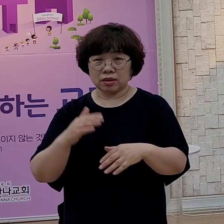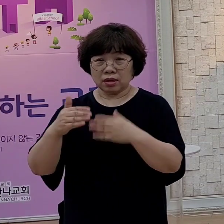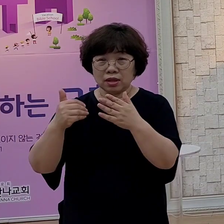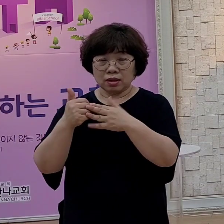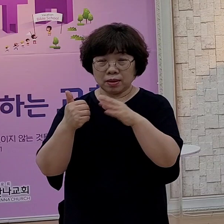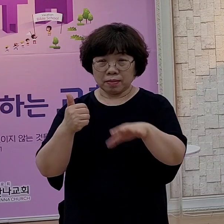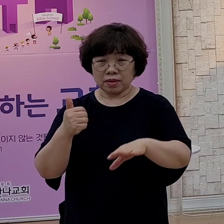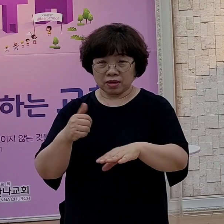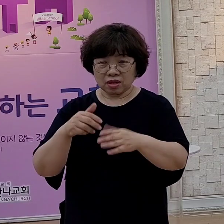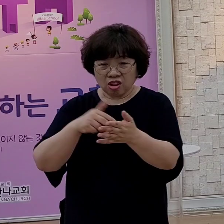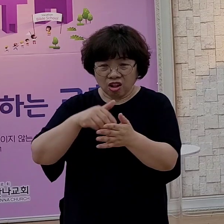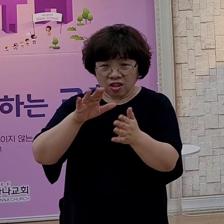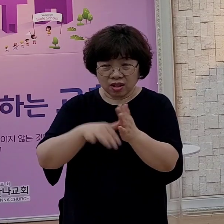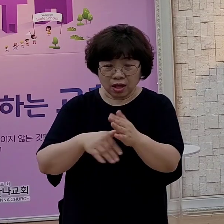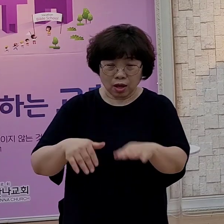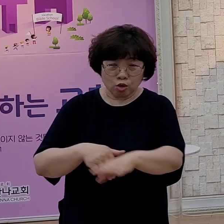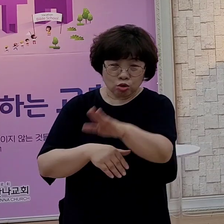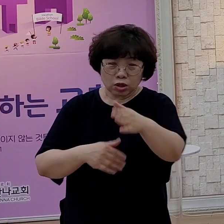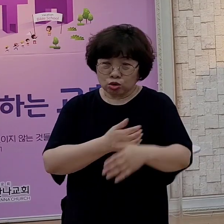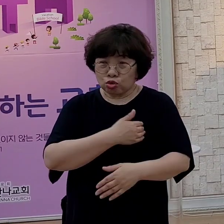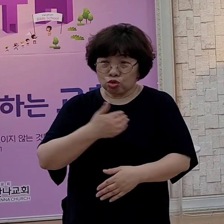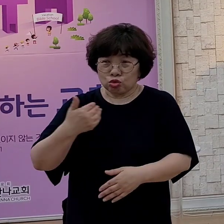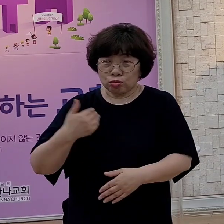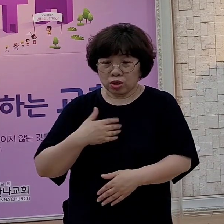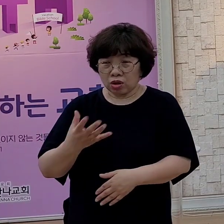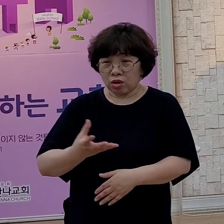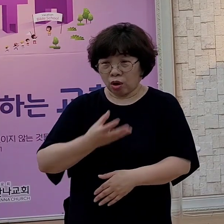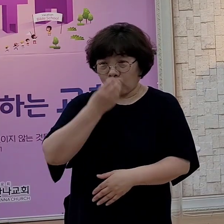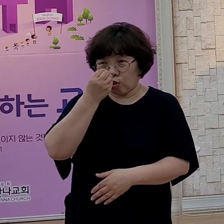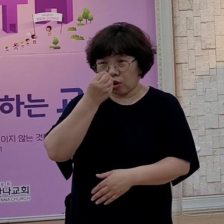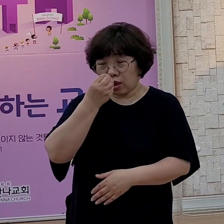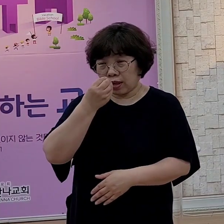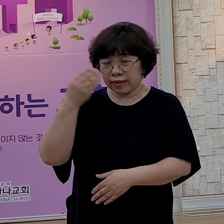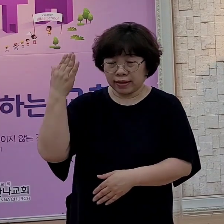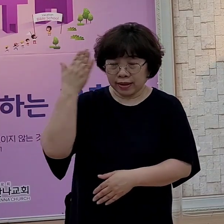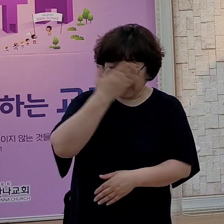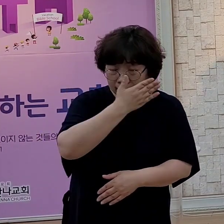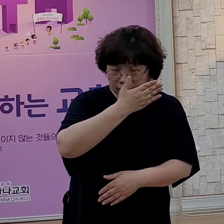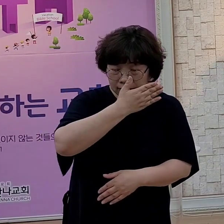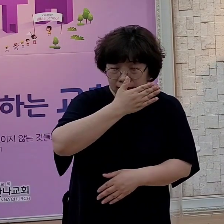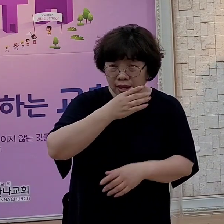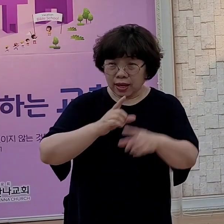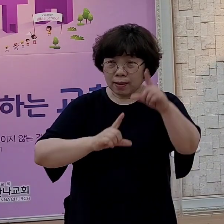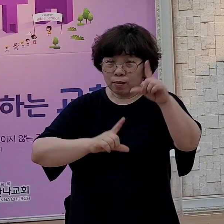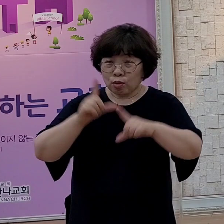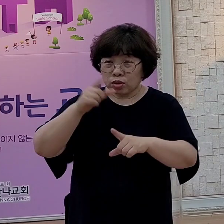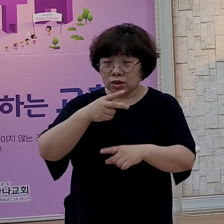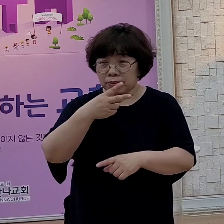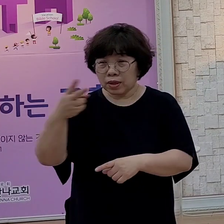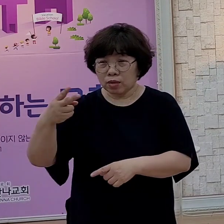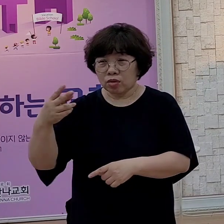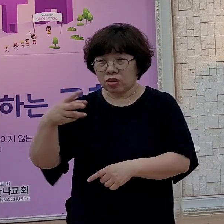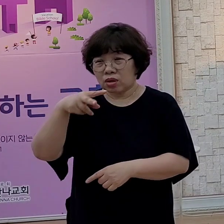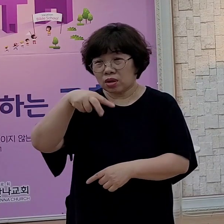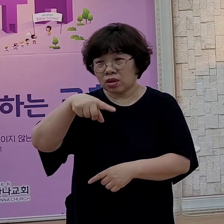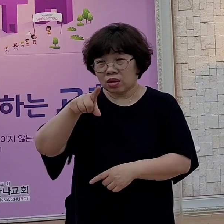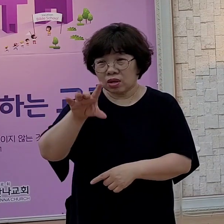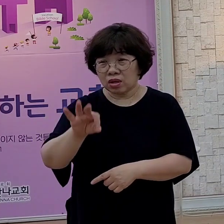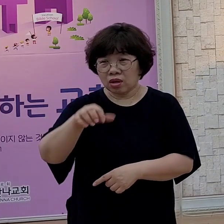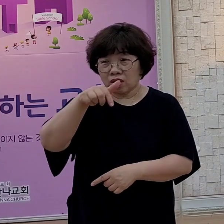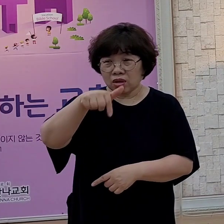서기에 충분한 거룩하고 깨끗한 상태를 성결이라고 그래요.